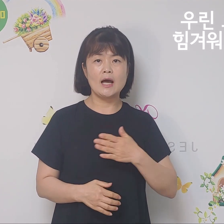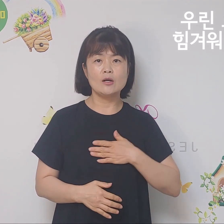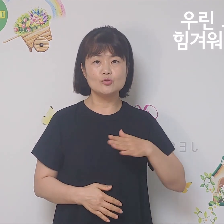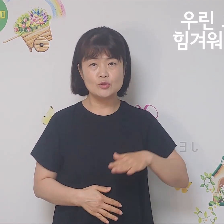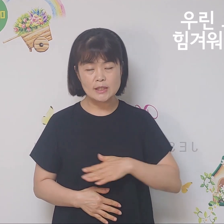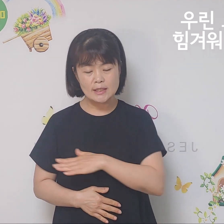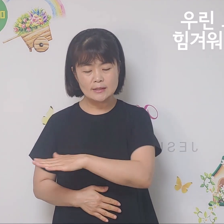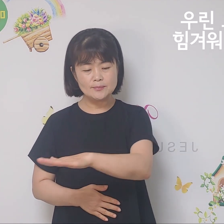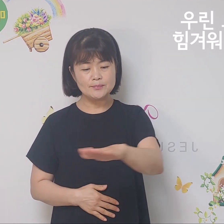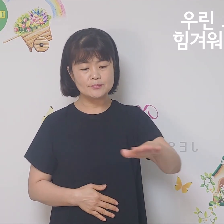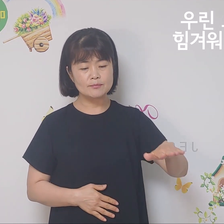연결합니다. 우린